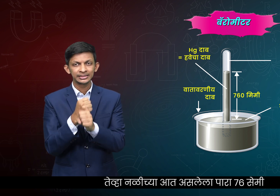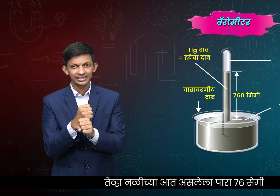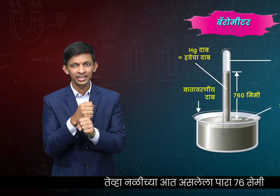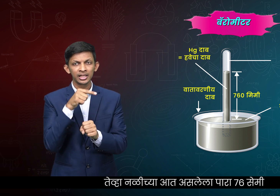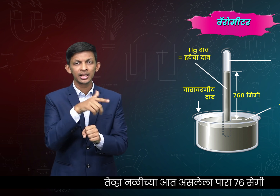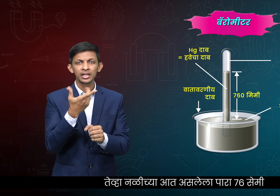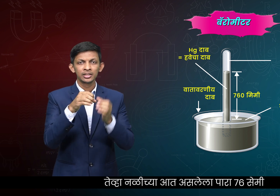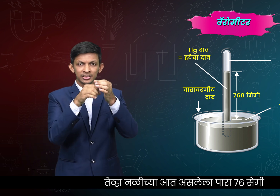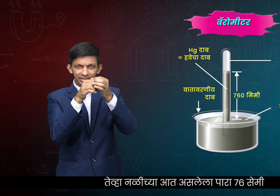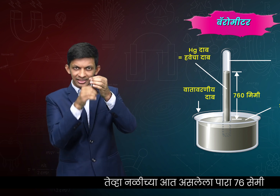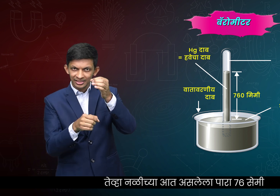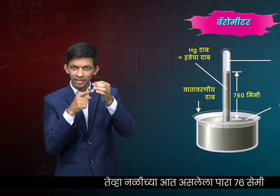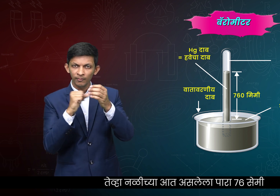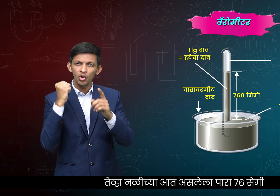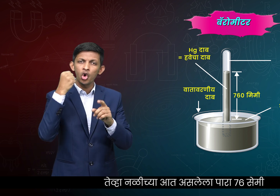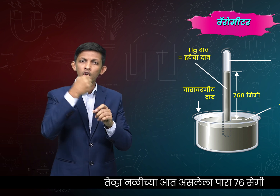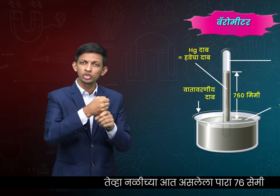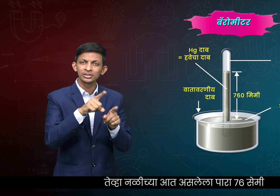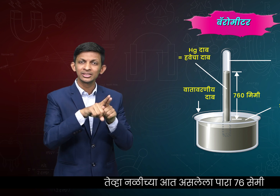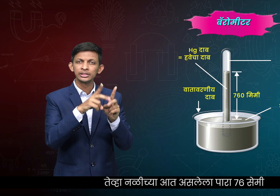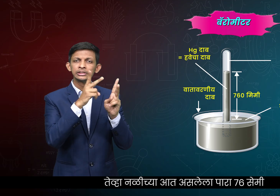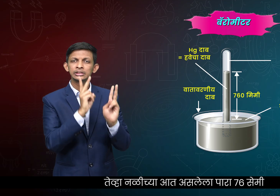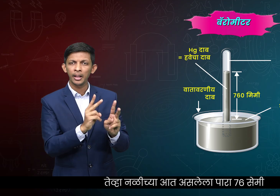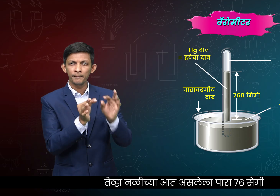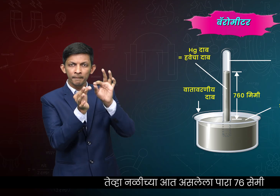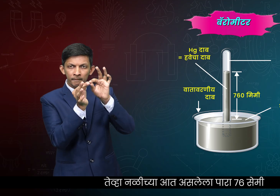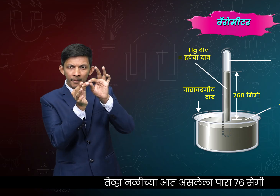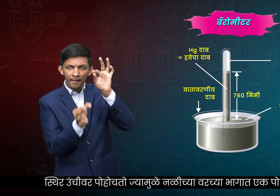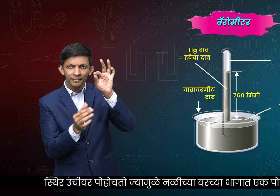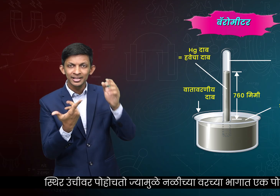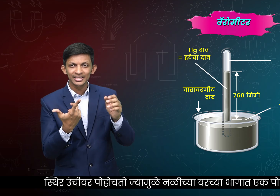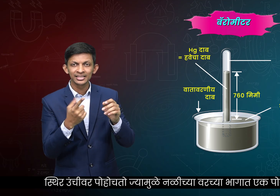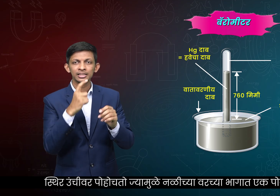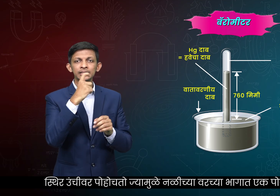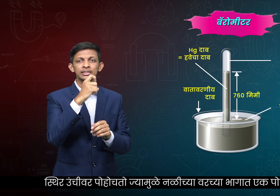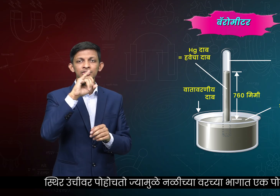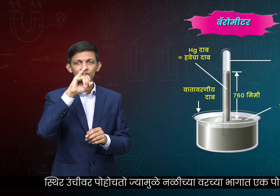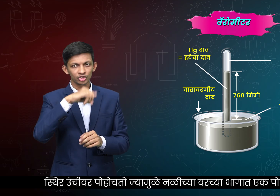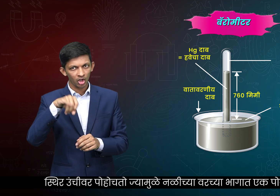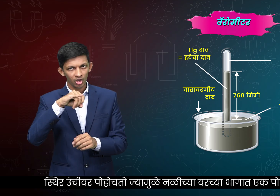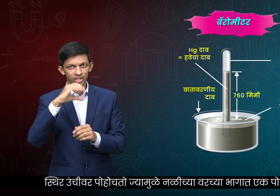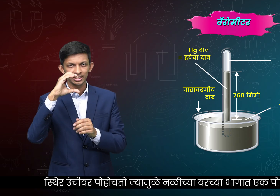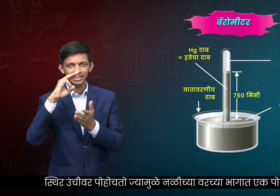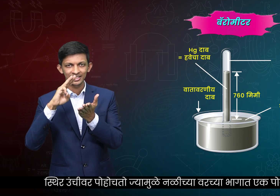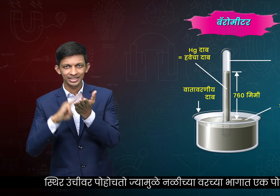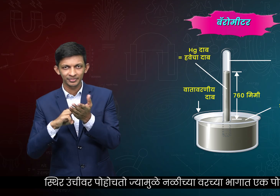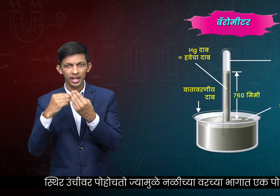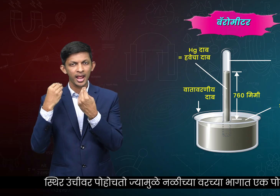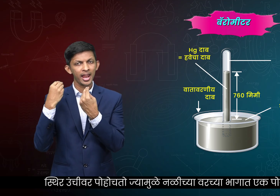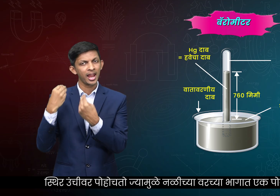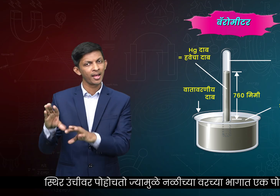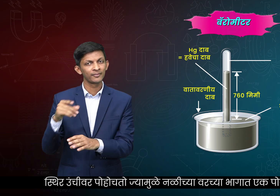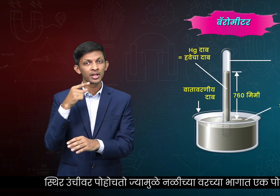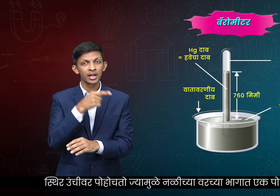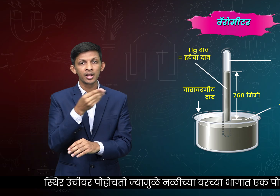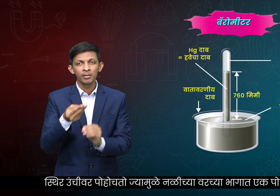तेव्हा नळीच्या आत असलेला पारा 76 सेंटीमीटर स्थिर उंचीवर पोहोचतो, ज्यामुळे